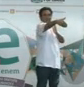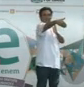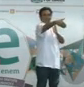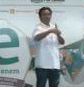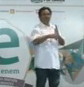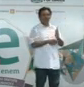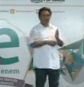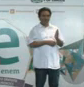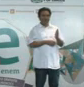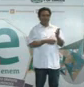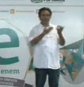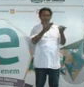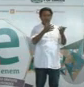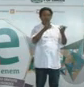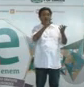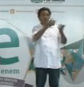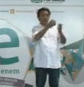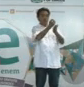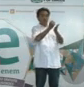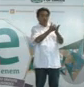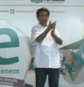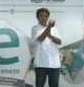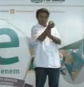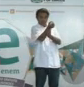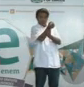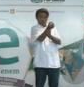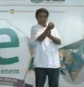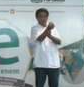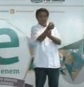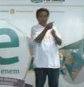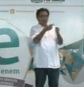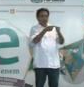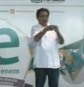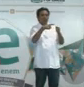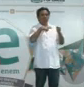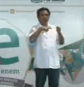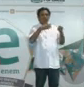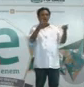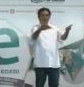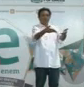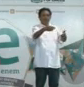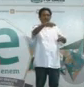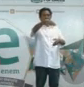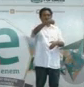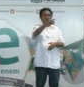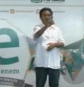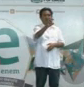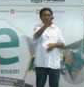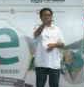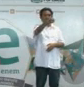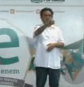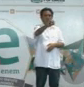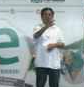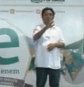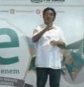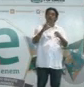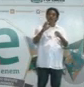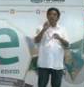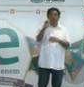para frente. E é no século XX, por exemplo, que a gente tem o modernismo. Então, como nós ainda vamos ter